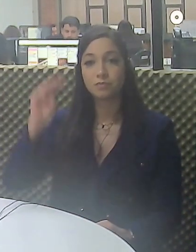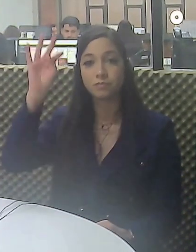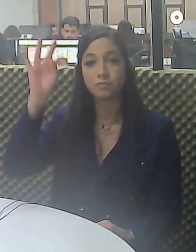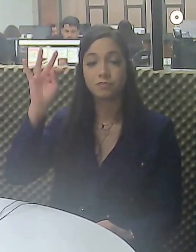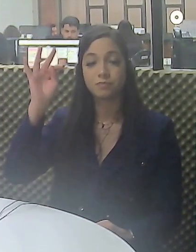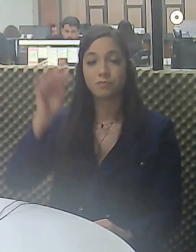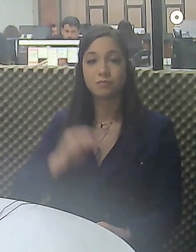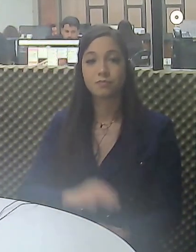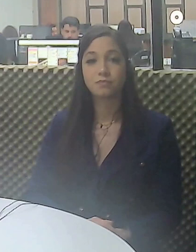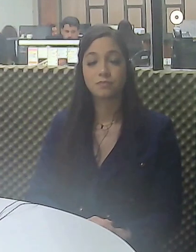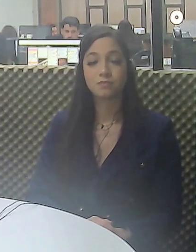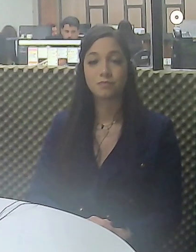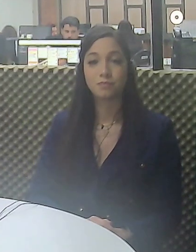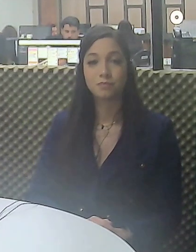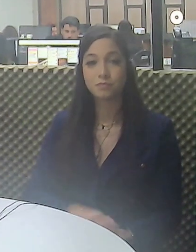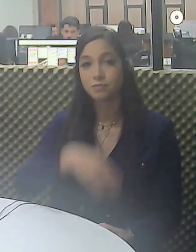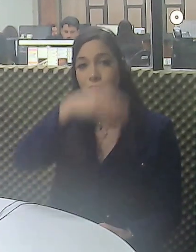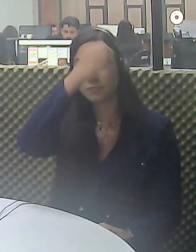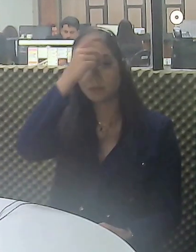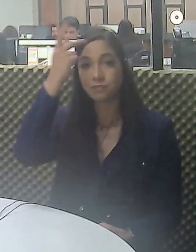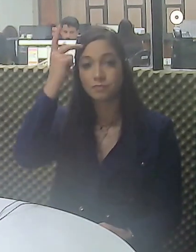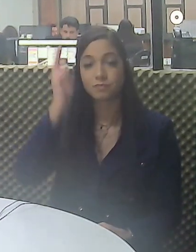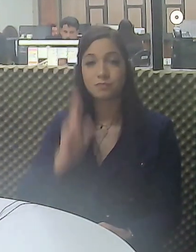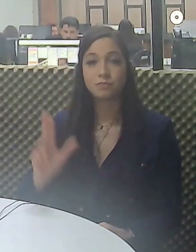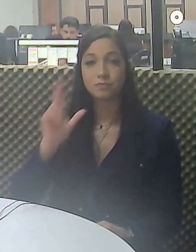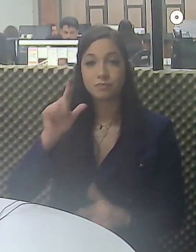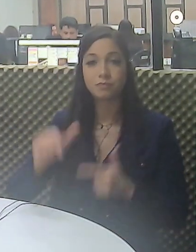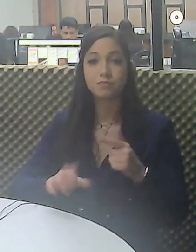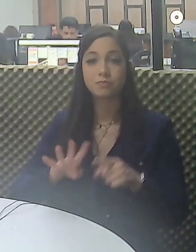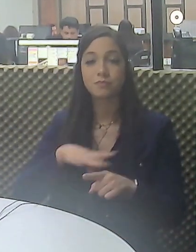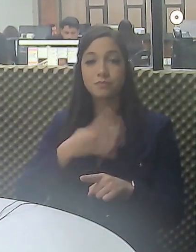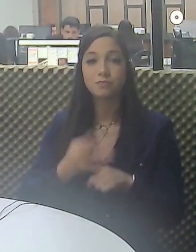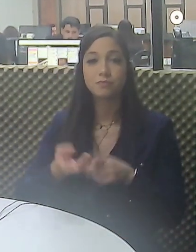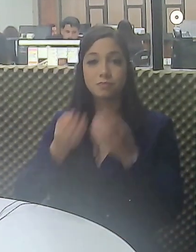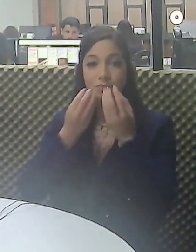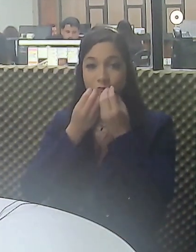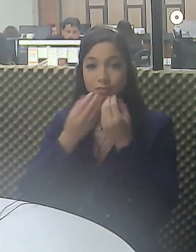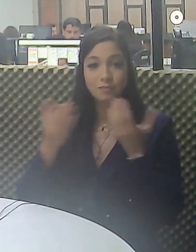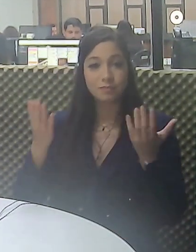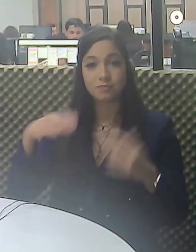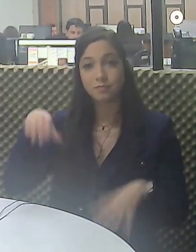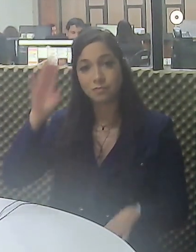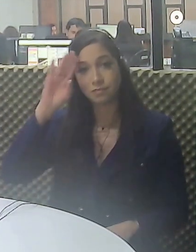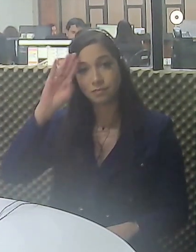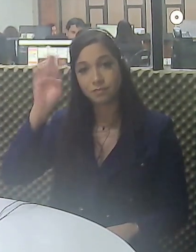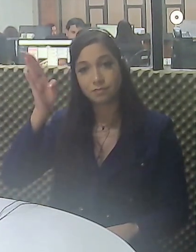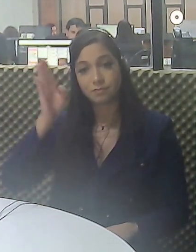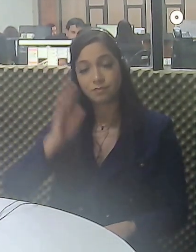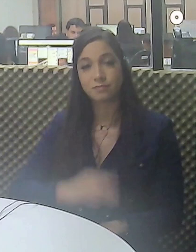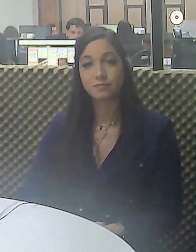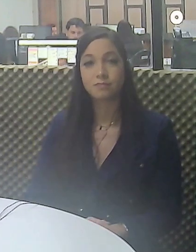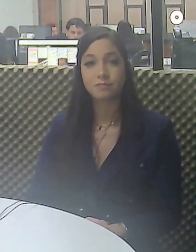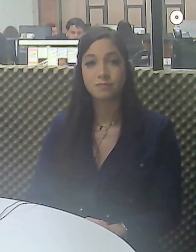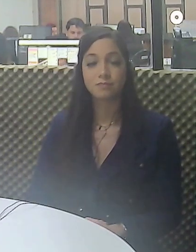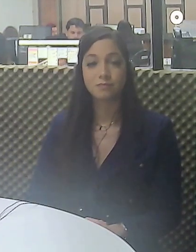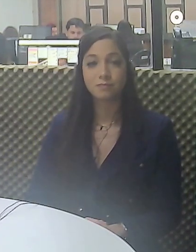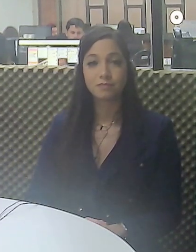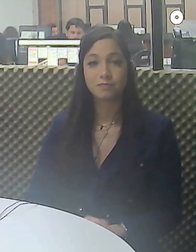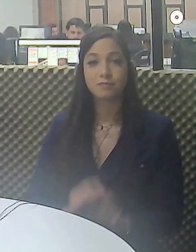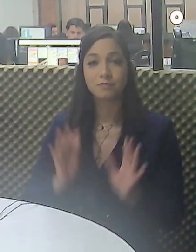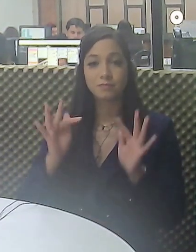Comunicação, Marco Túlio de Castro Kalimann. Prefeitura de Uberlândia. Fazer mais, fazer bem. Até a